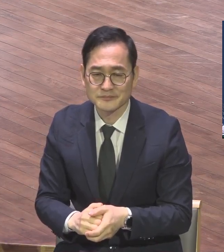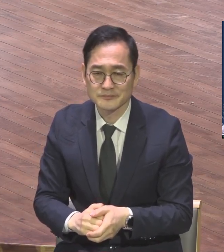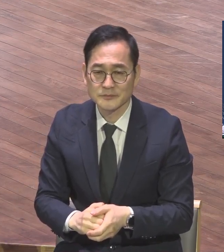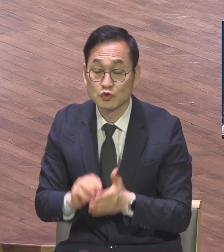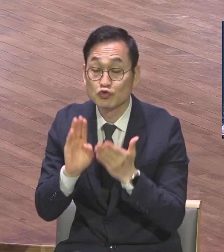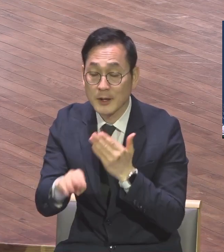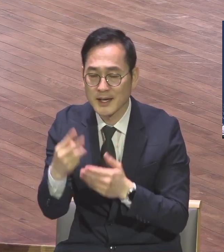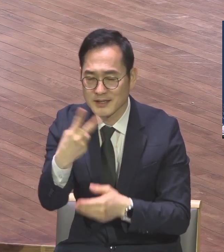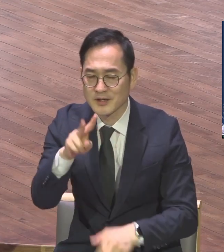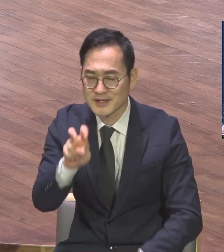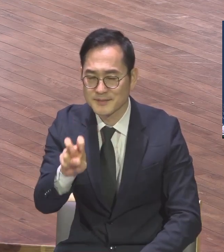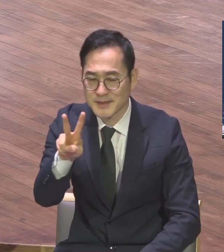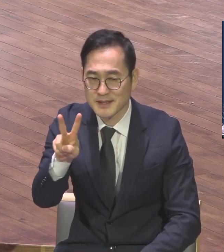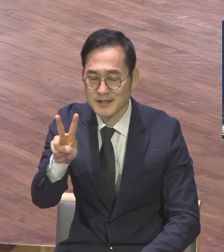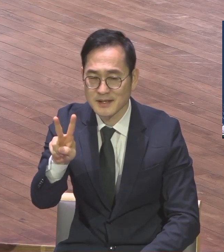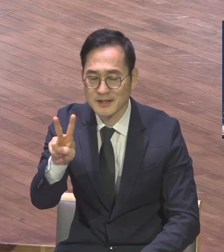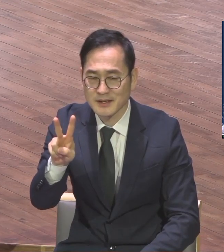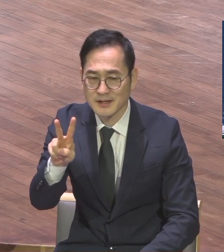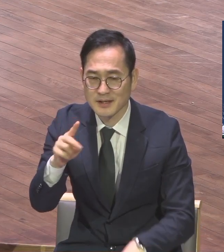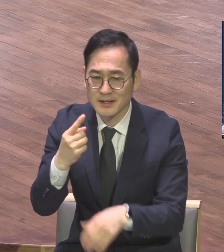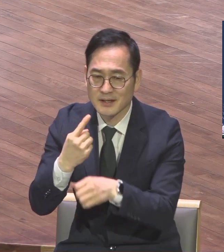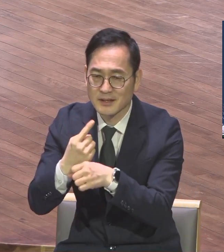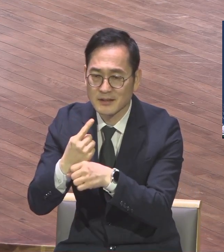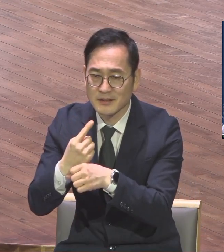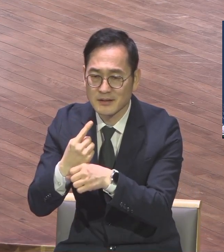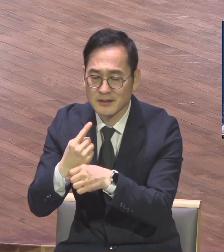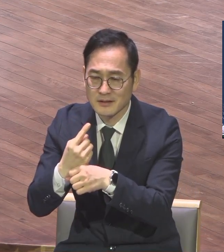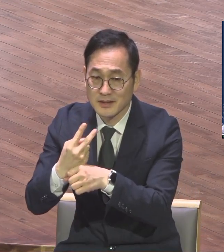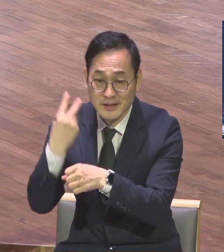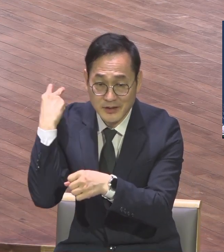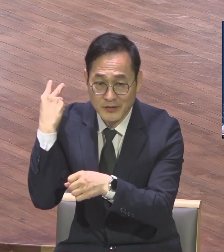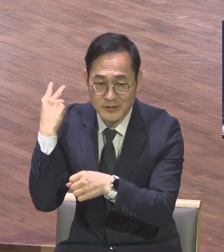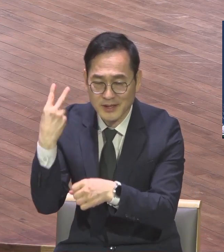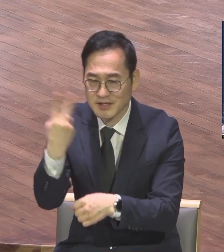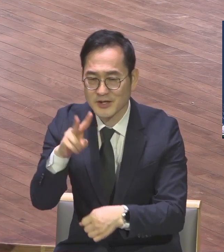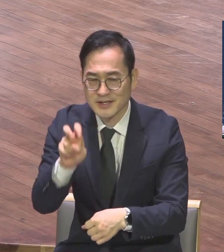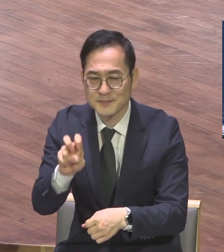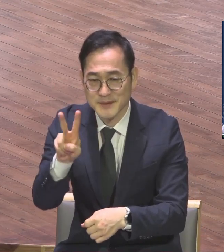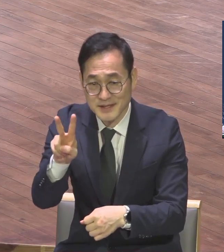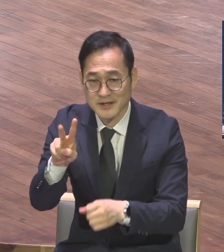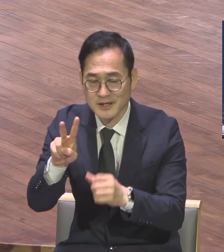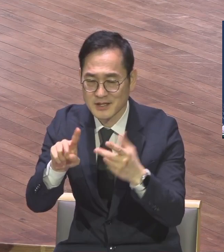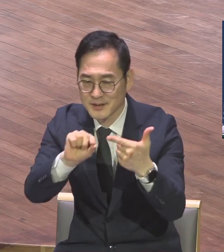2022년 12월 25일 날 성탄주일인데 그때에